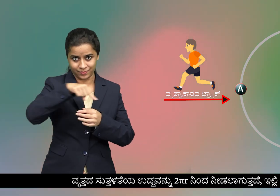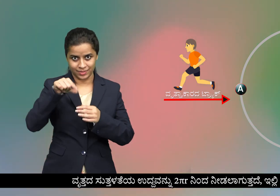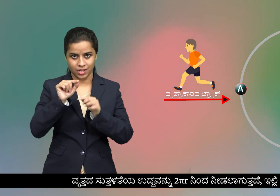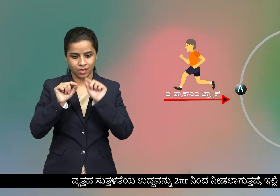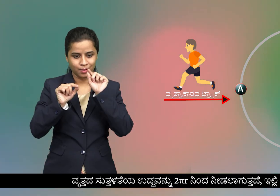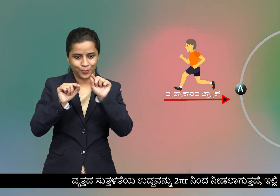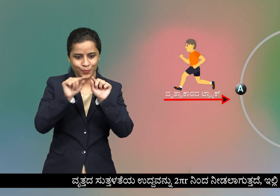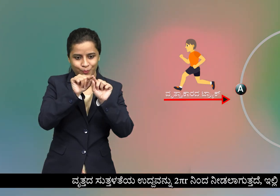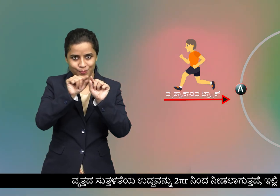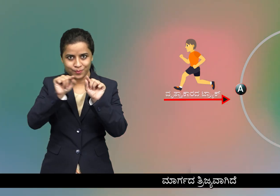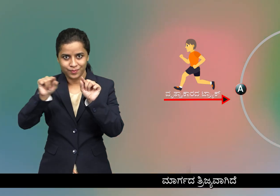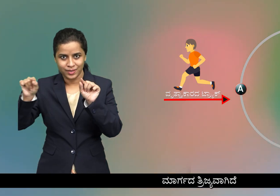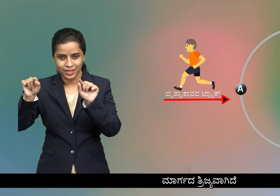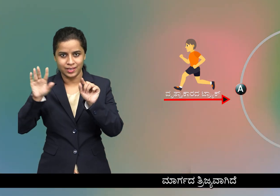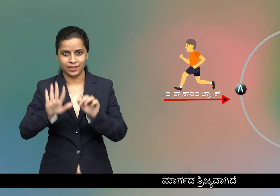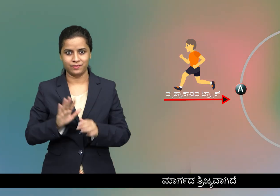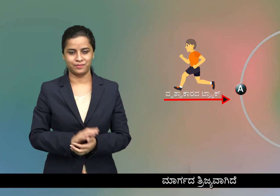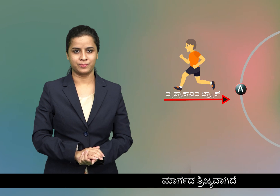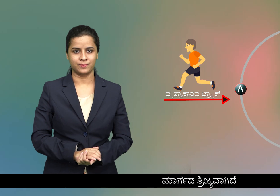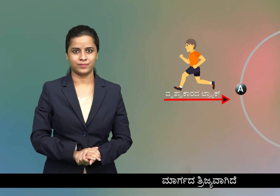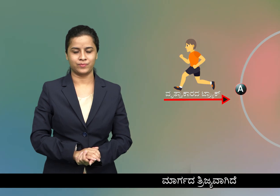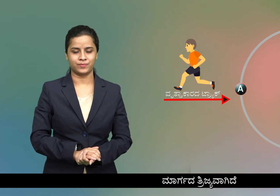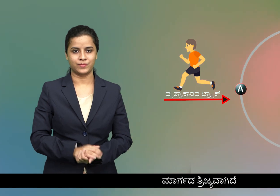ಇಲ್ಲಿ ಆರ್ ವೃತ್ತಾಕಾರದ ಮಾರ್ಗದ ತ್ರಿಜ್ಯವಾಗಿದೆ.